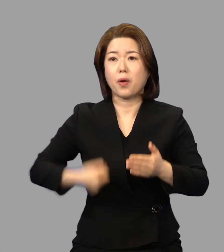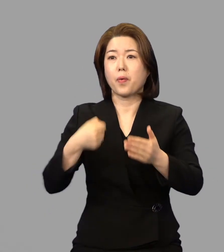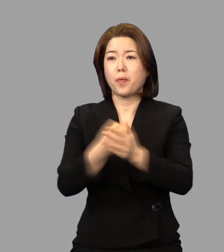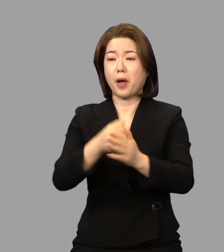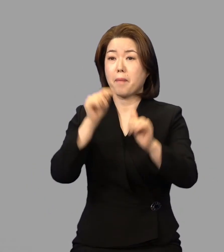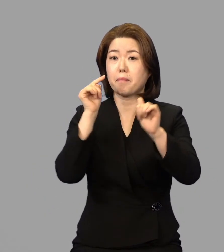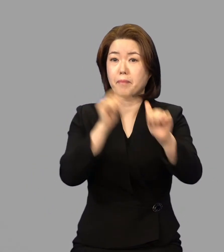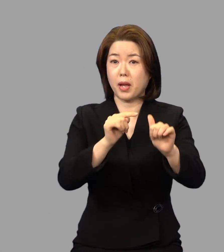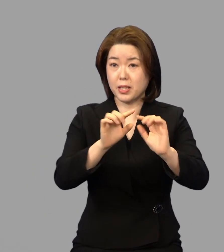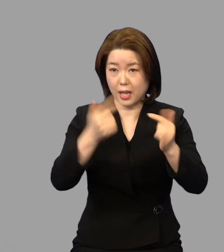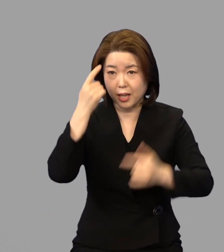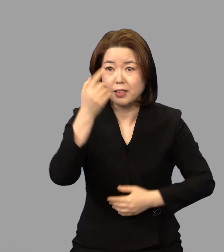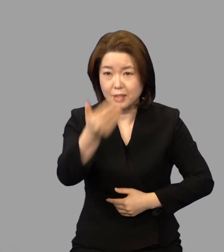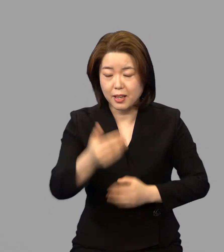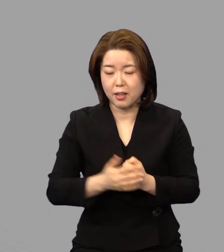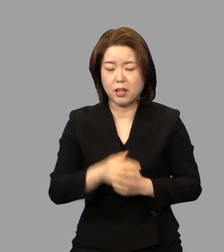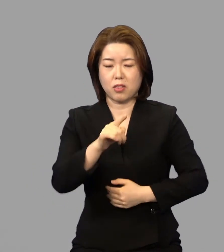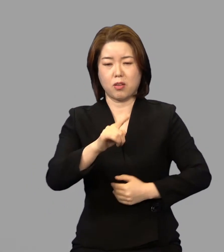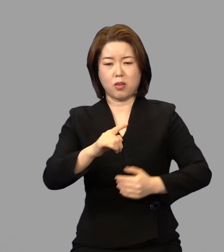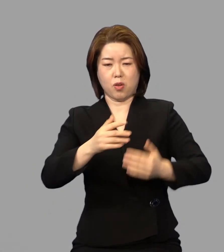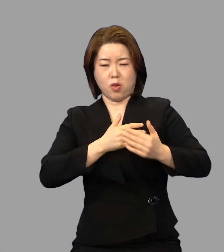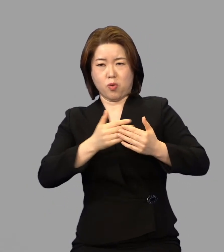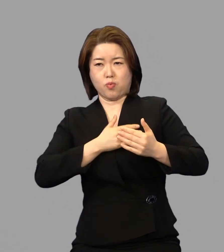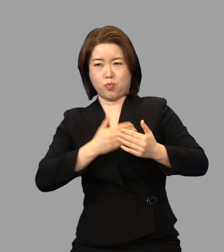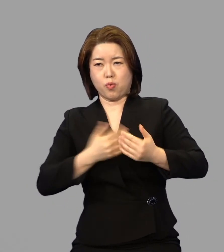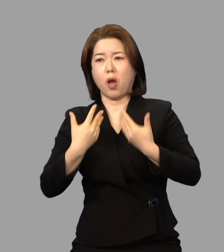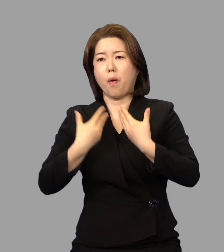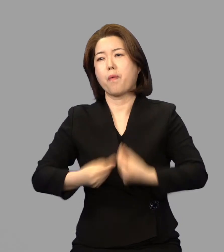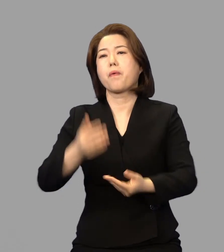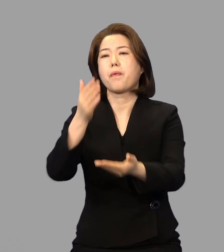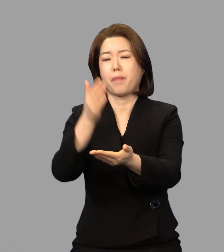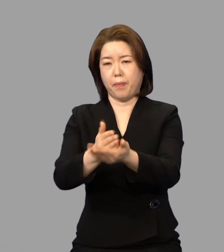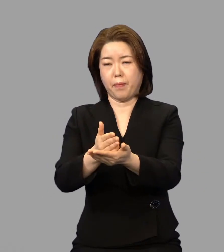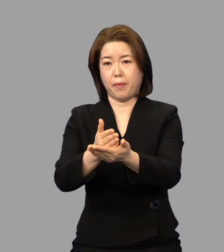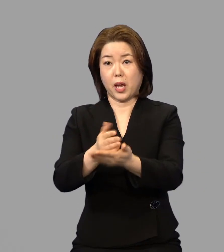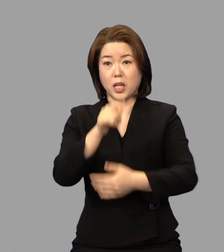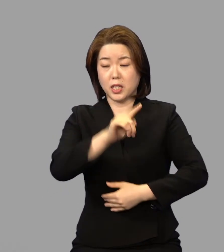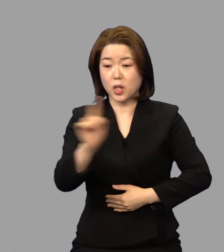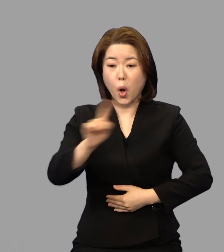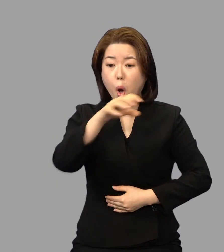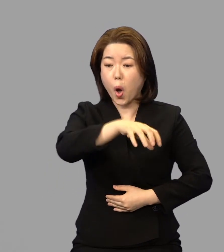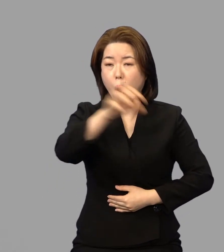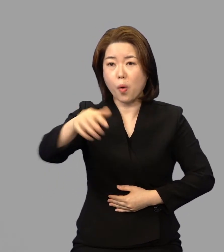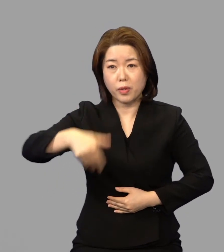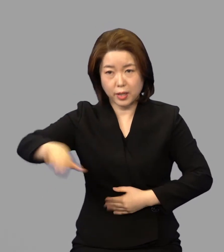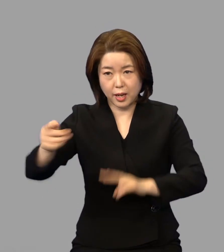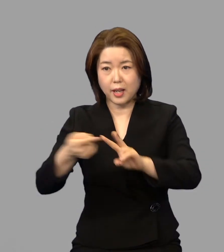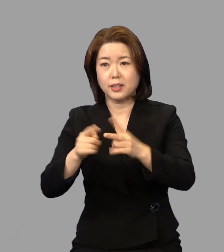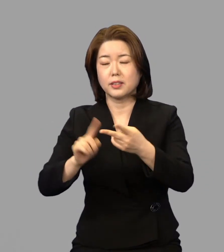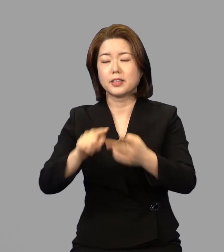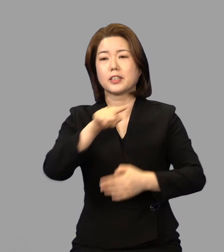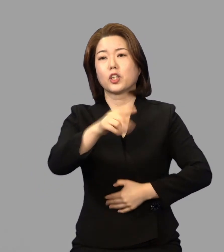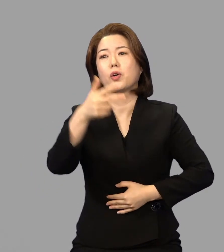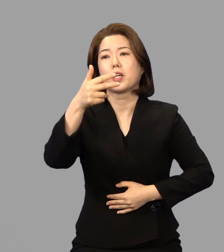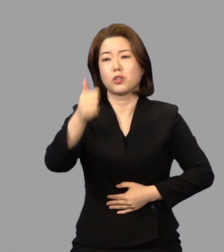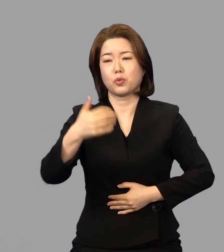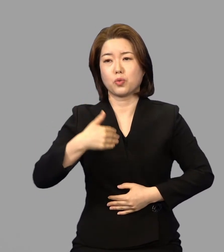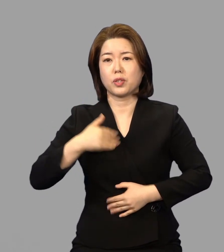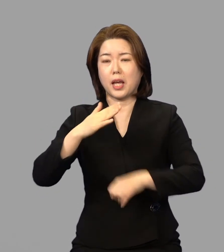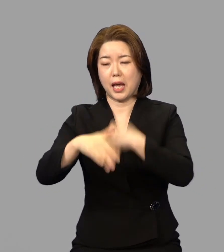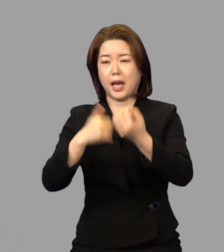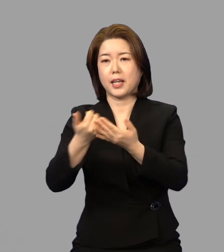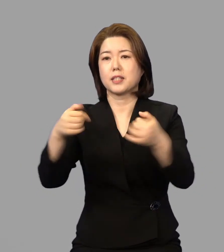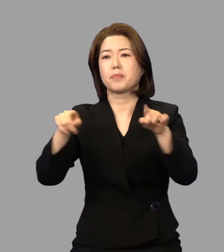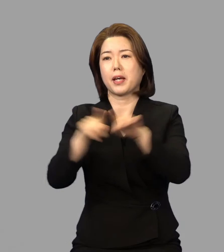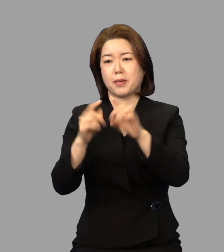명하지 않았느냐? 너는 두려워하거나 낙담하지 말아라. 내가 어디로 가든지 너의 주 나 하나님이